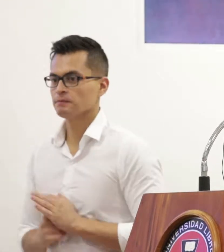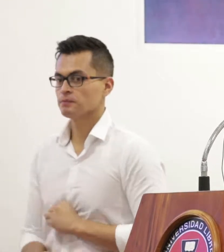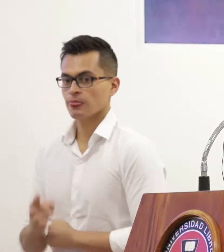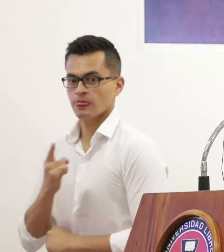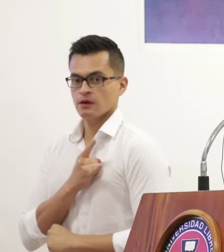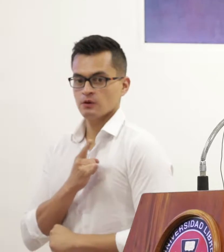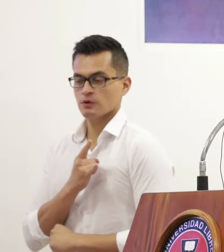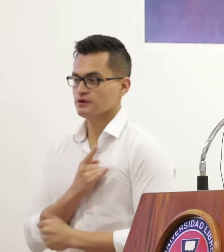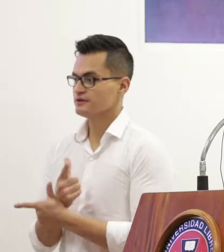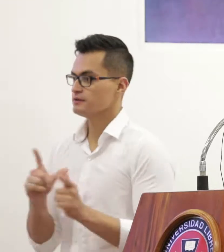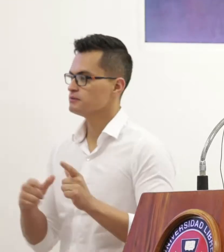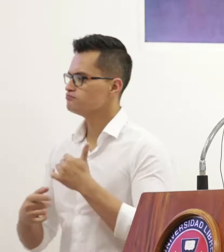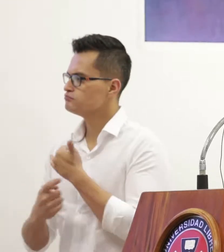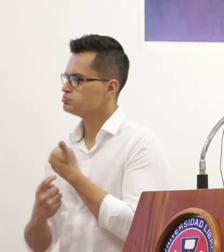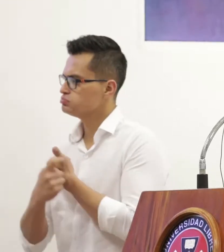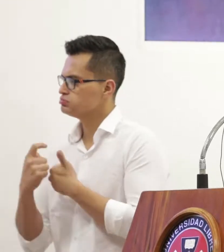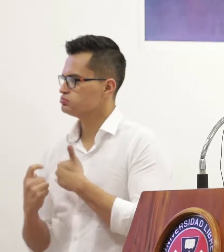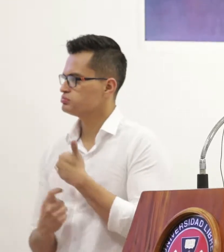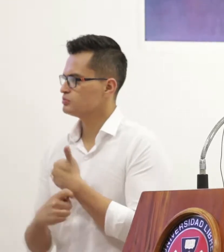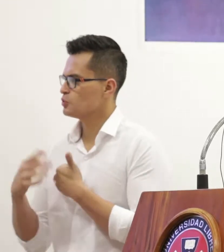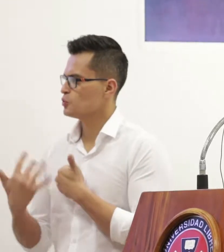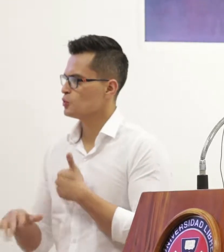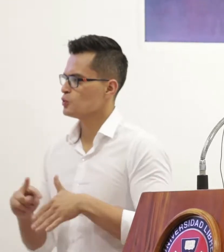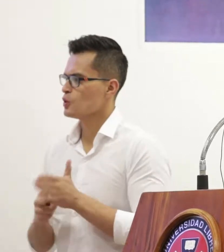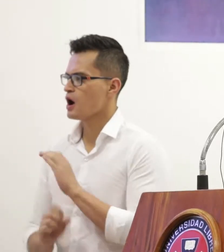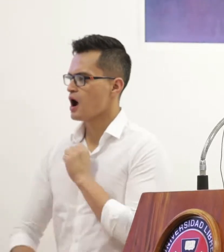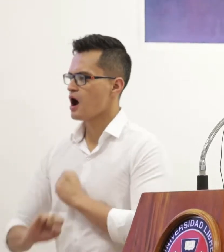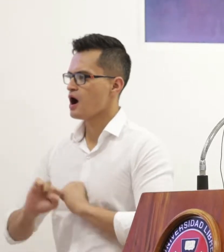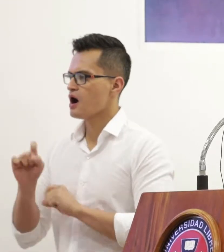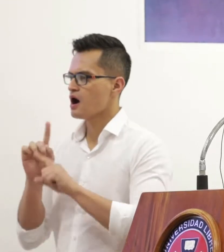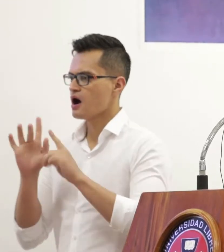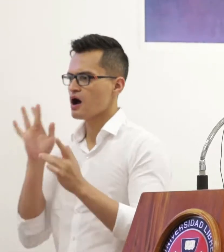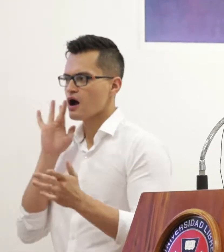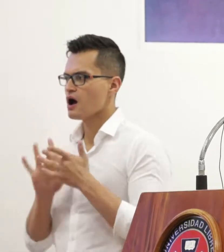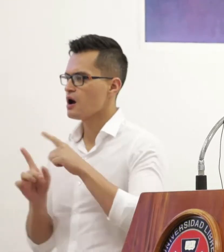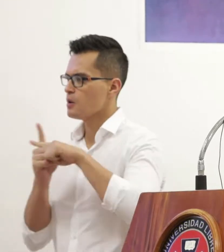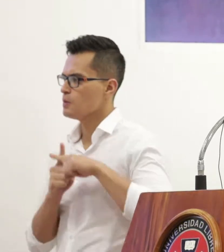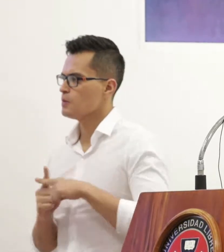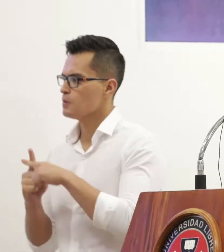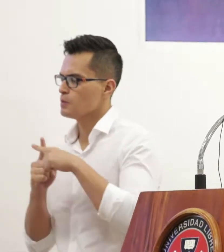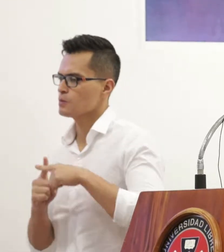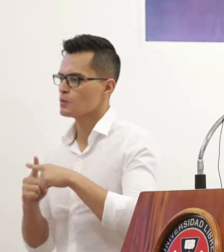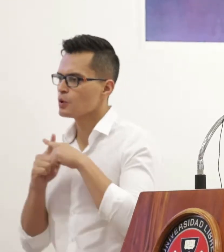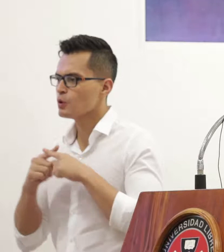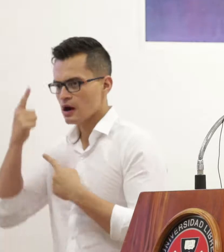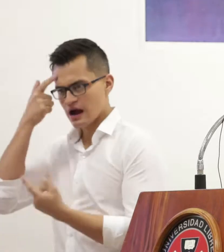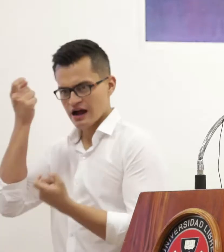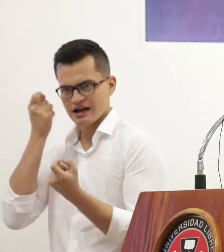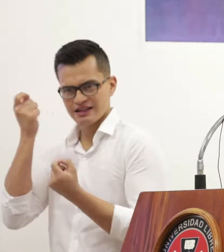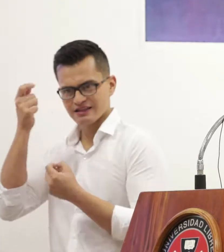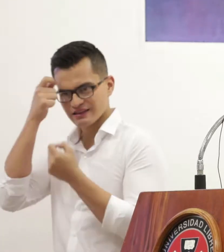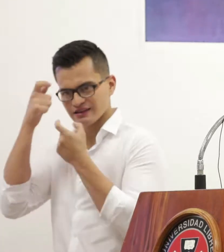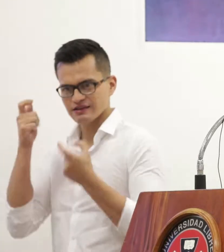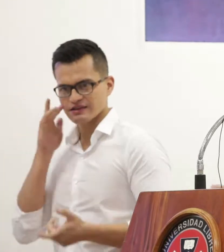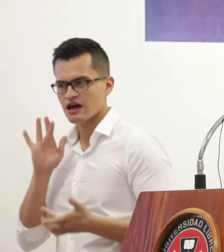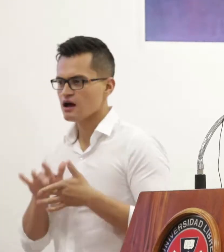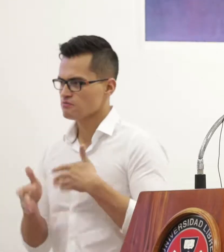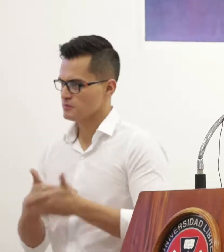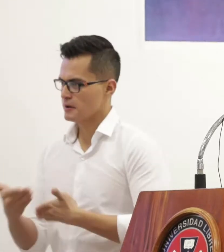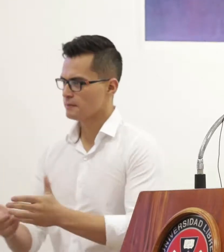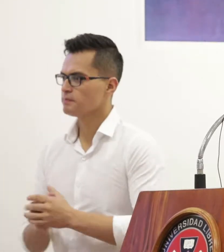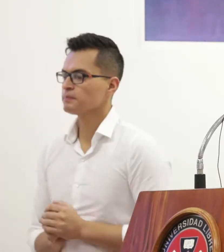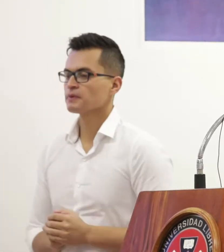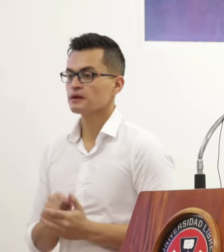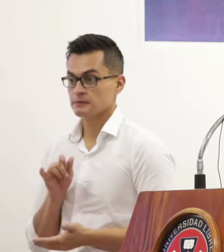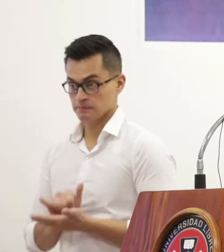sedes territoriales ha sido para la Procuraduría y para la estrategia de Estado un motor fundamental. Por eso quiero saludar en